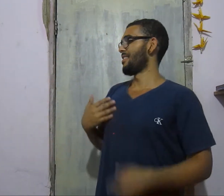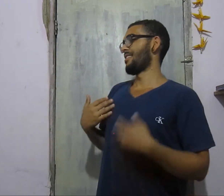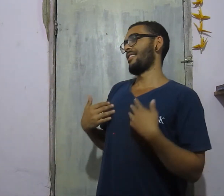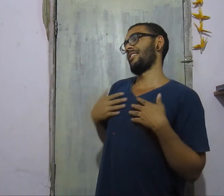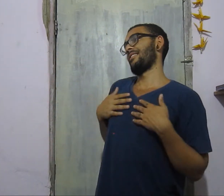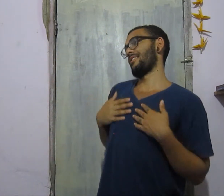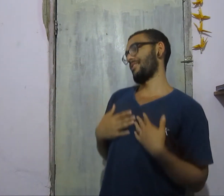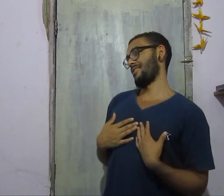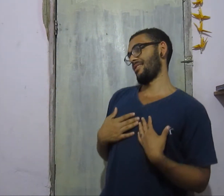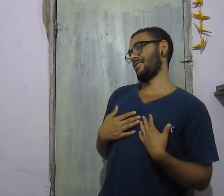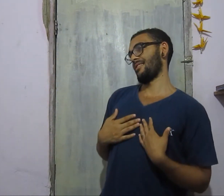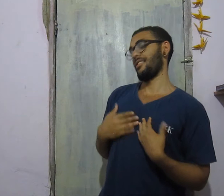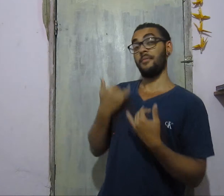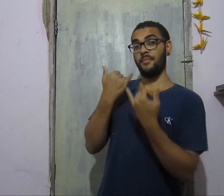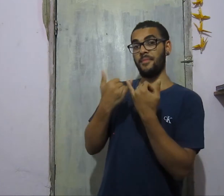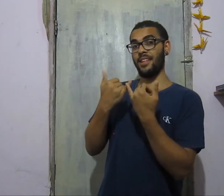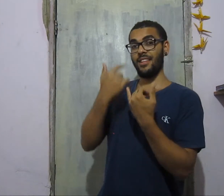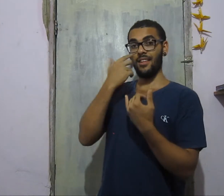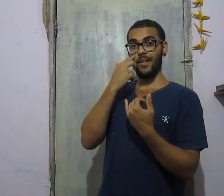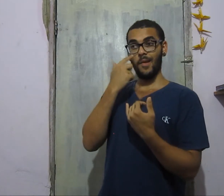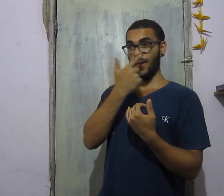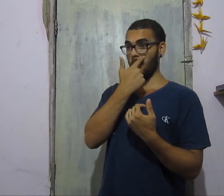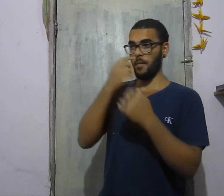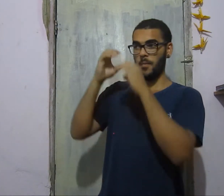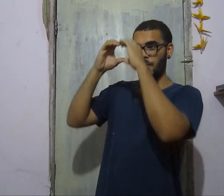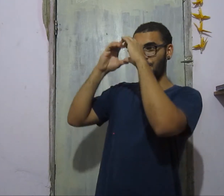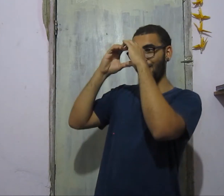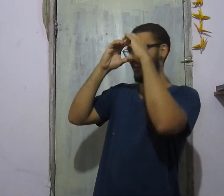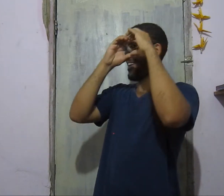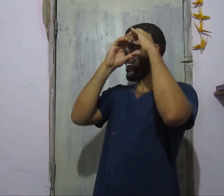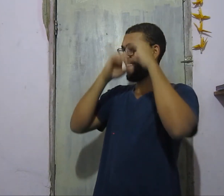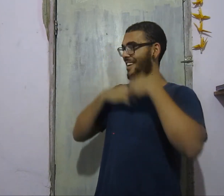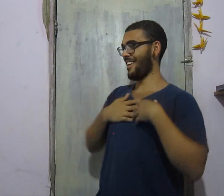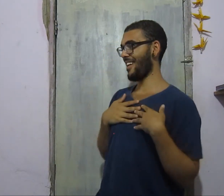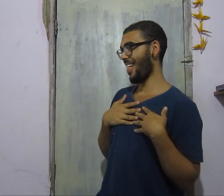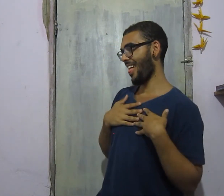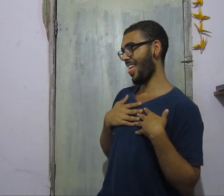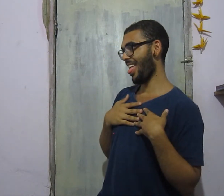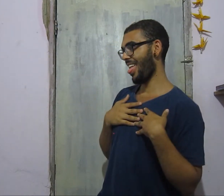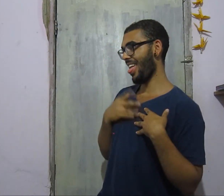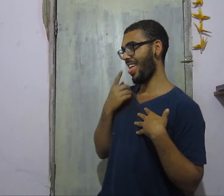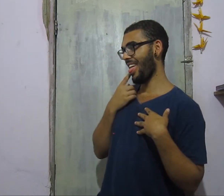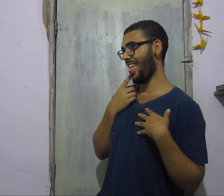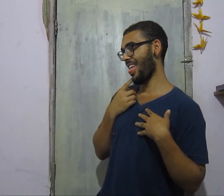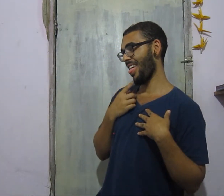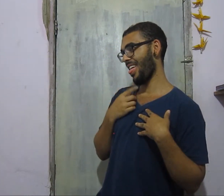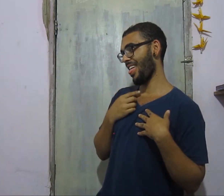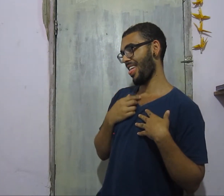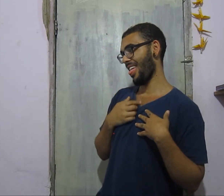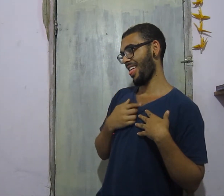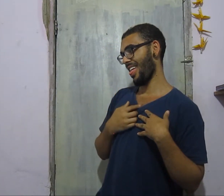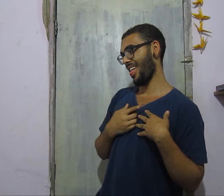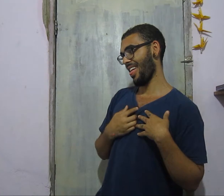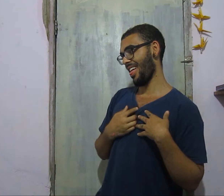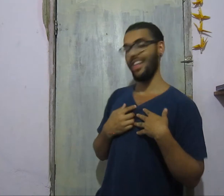ela. E ela olhava para ele. E nos olhos dela eram como se tivesse dois corações. E ela estava